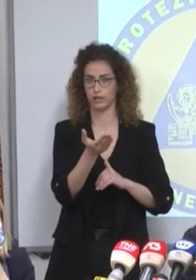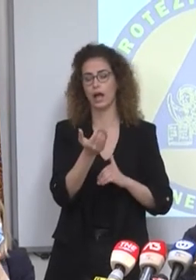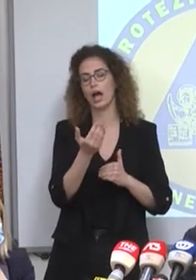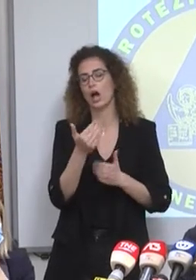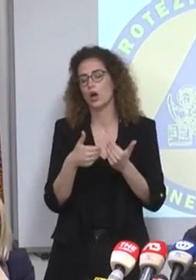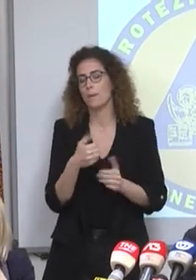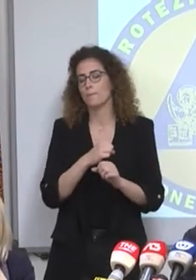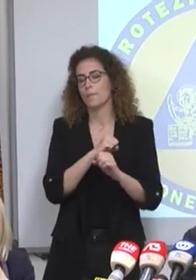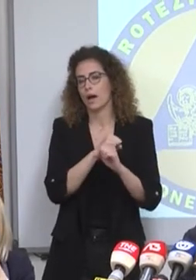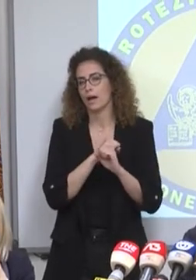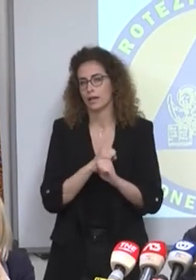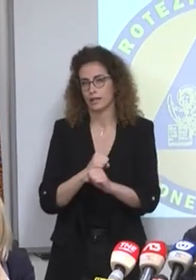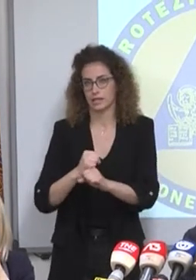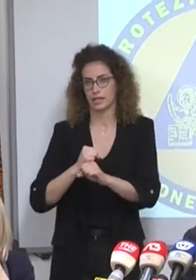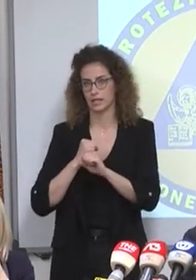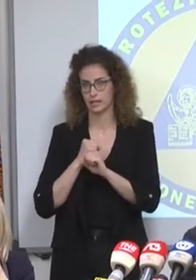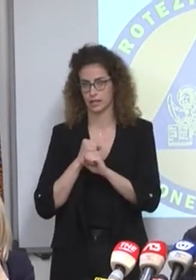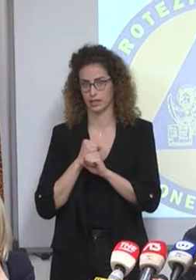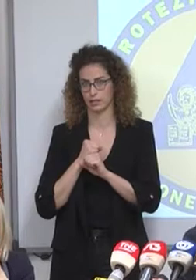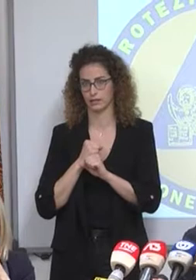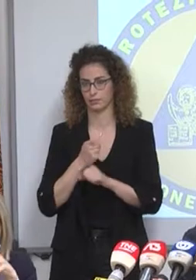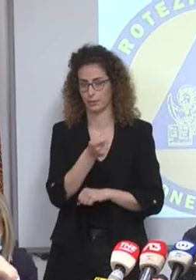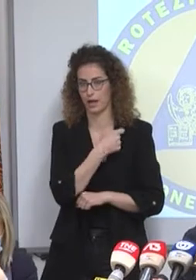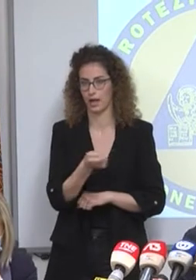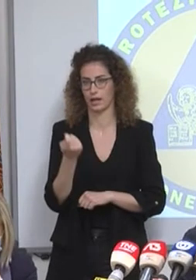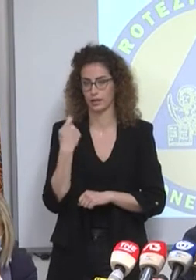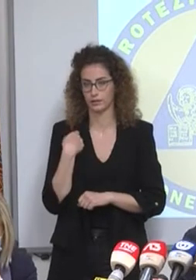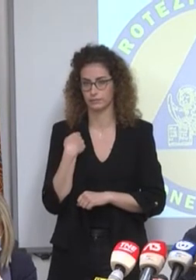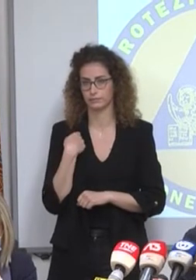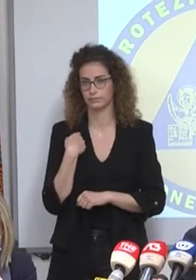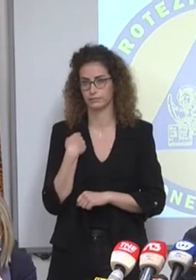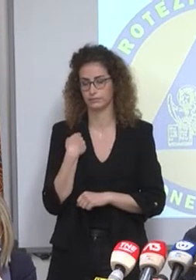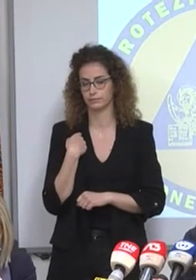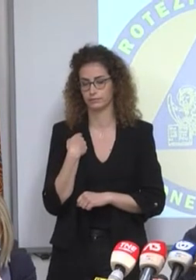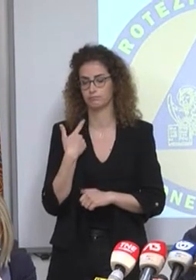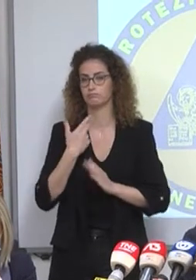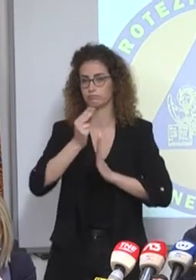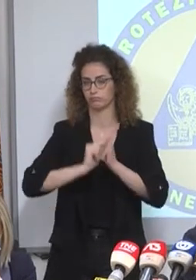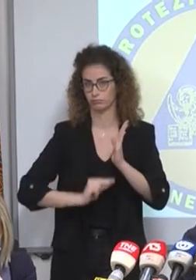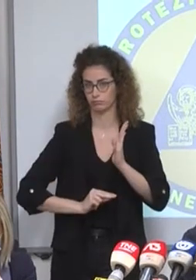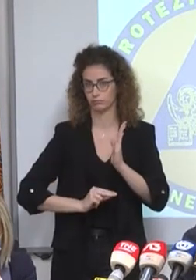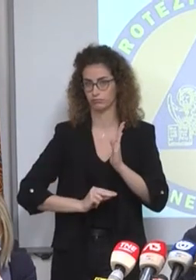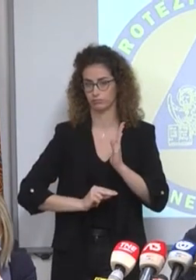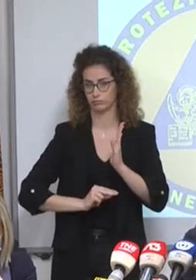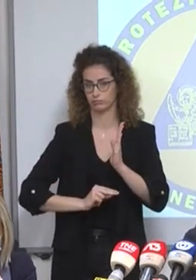pazienza con questa con le le prenotazioni